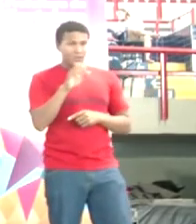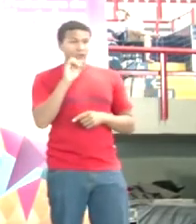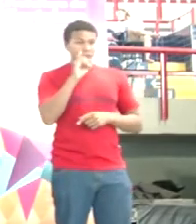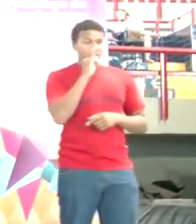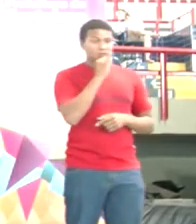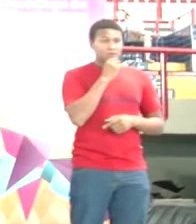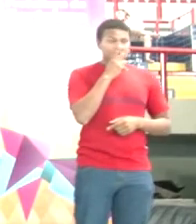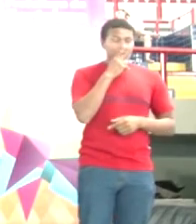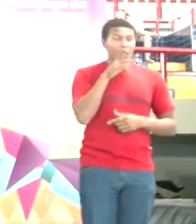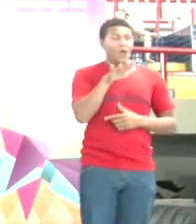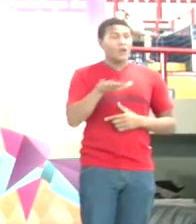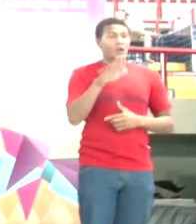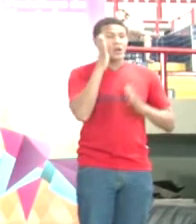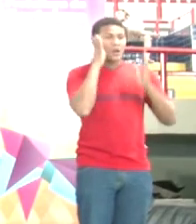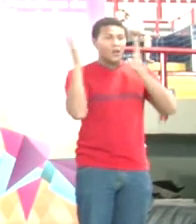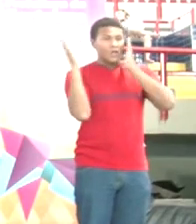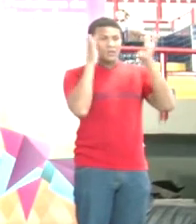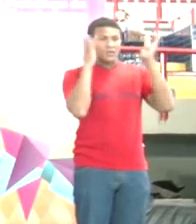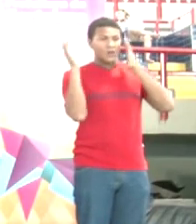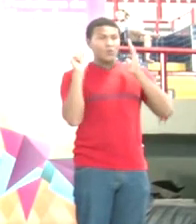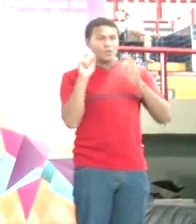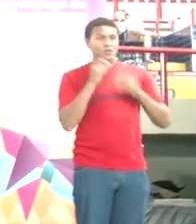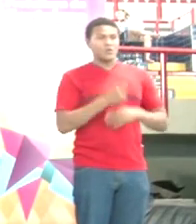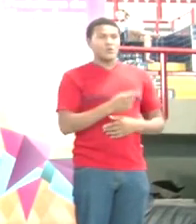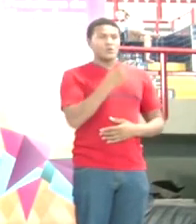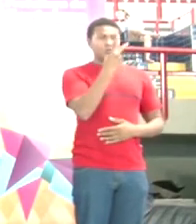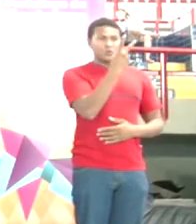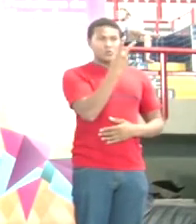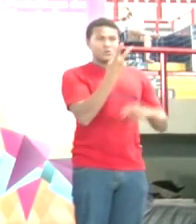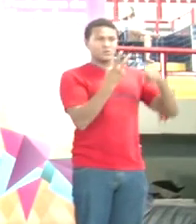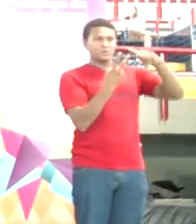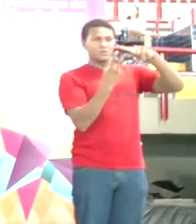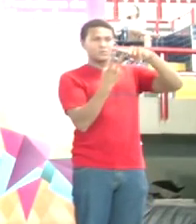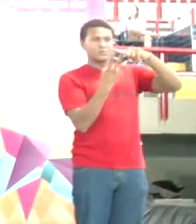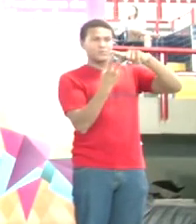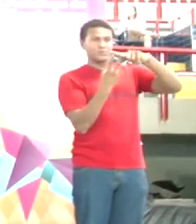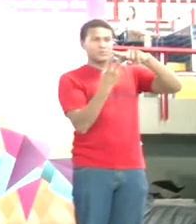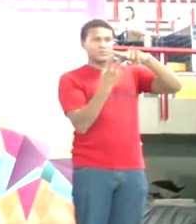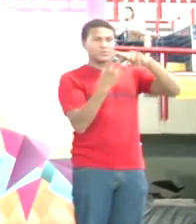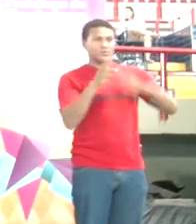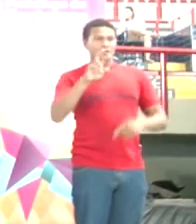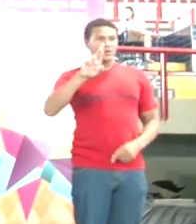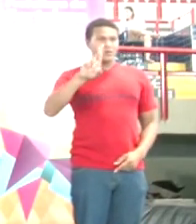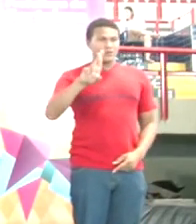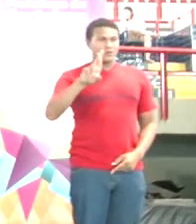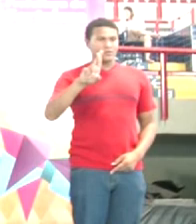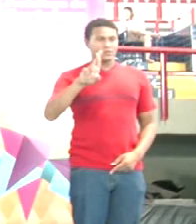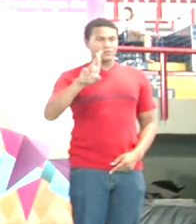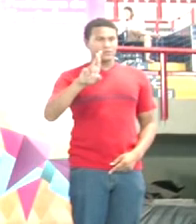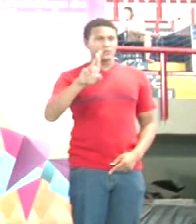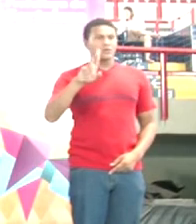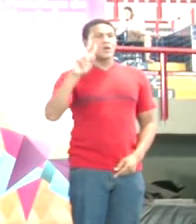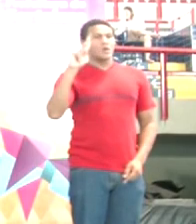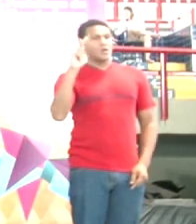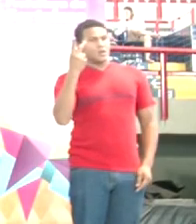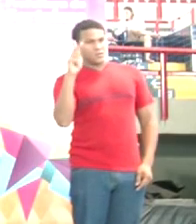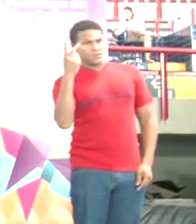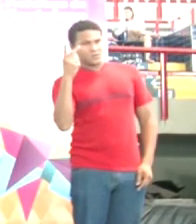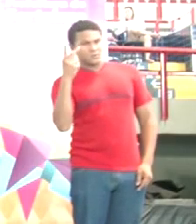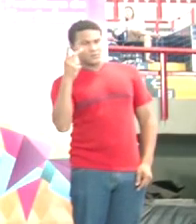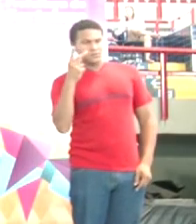vezes h, ou simplesmente 2πrh. Tá legal? 2 vezes π, quanto é que